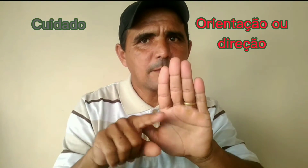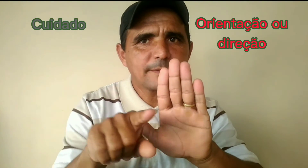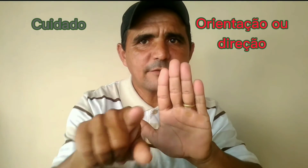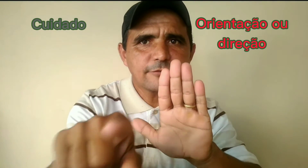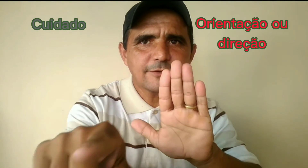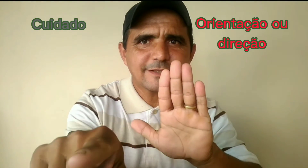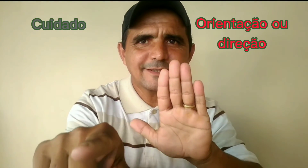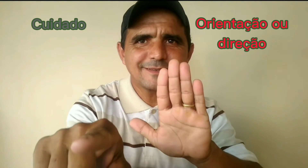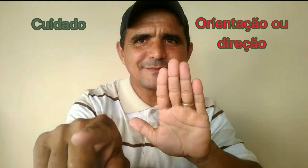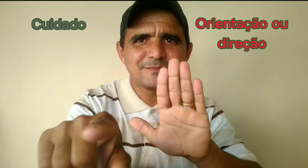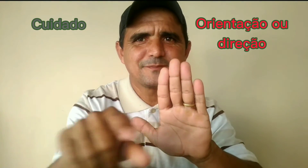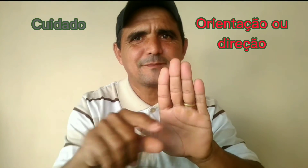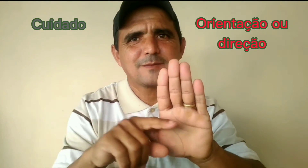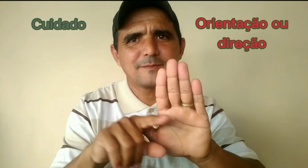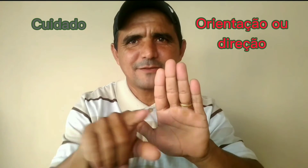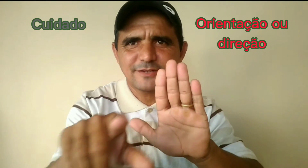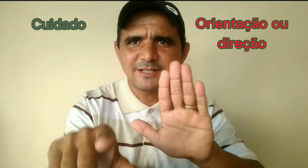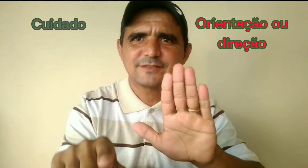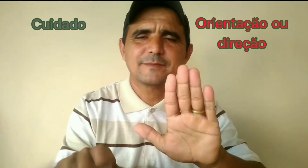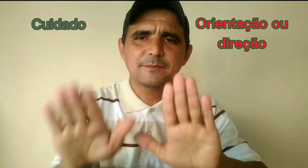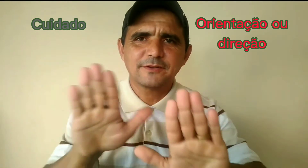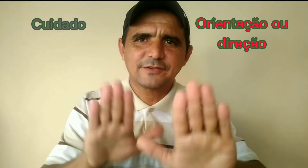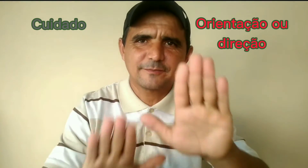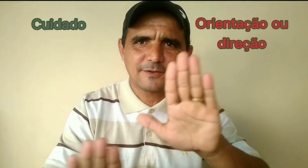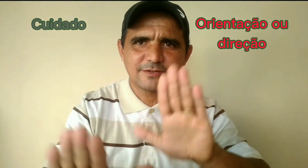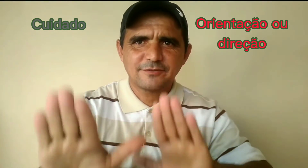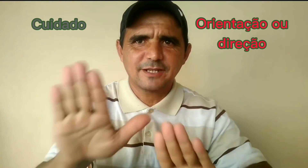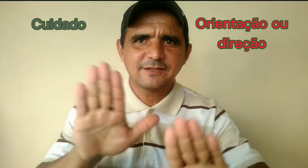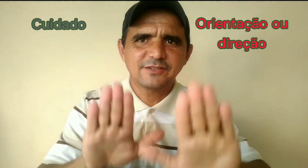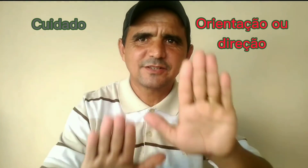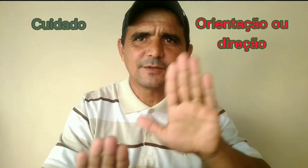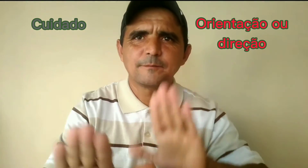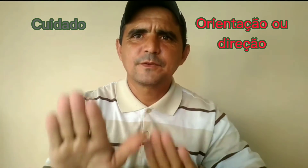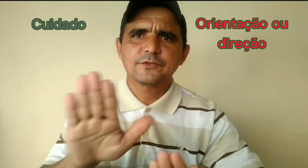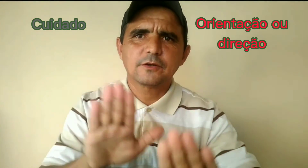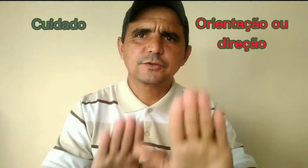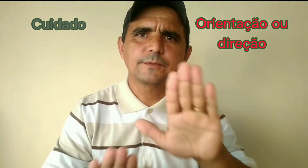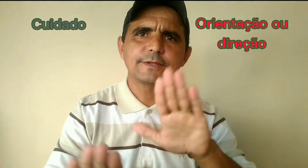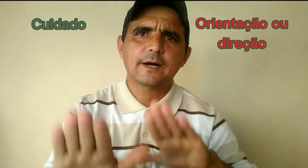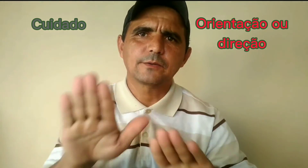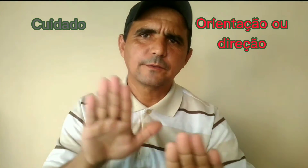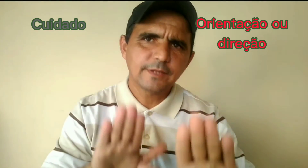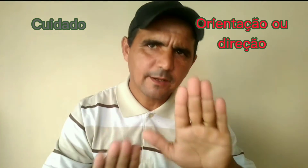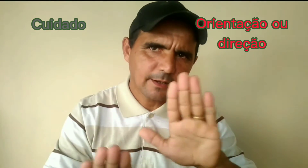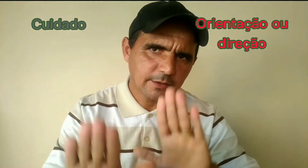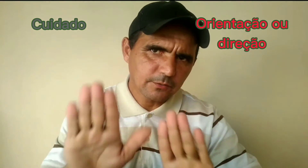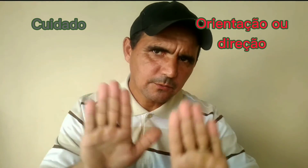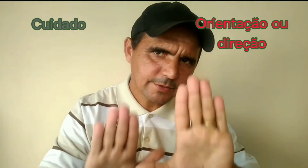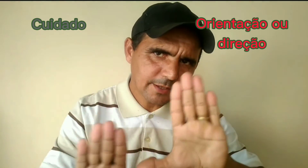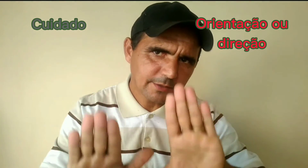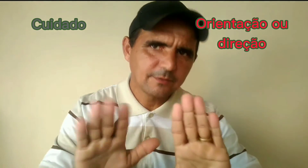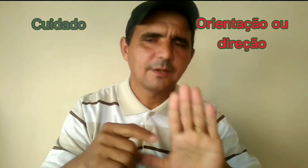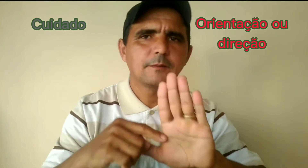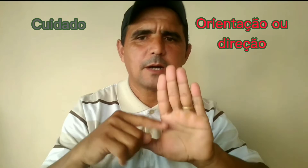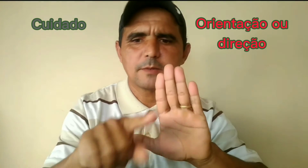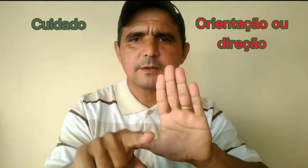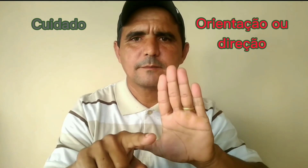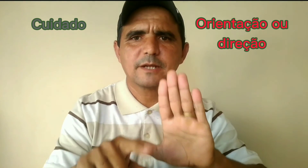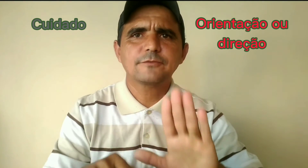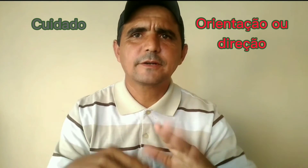para fora, né? Palma para frente também pode falar desse jeito. Sinal de cuidado, cuidado, cuidado. Palma para fora